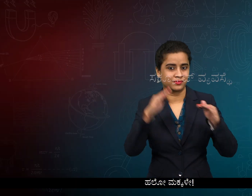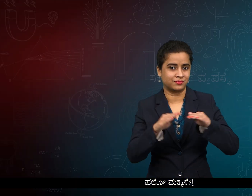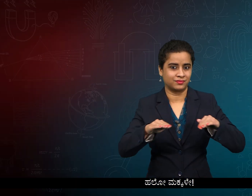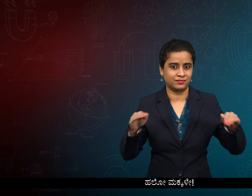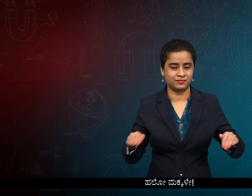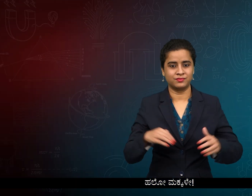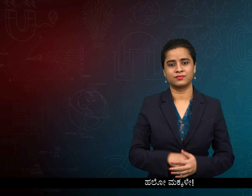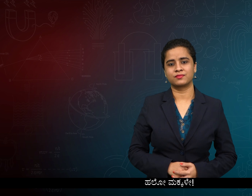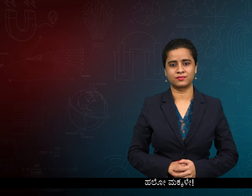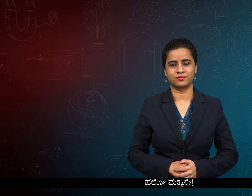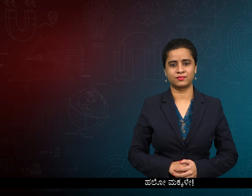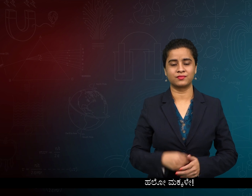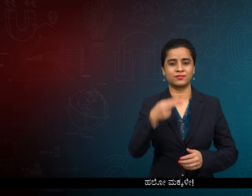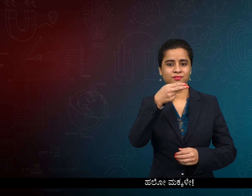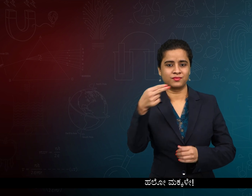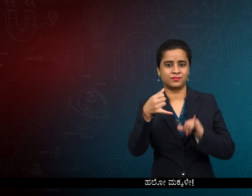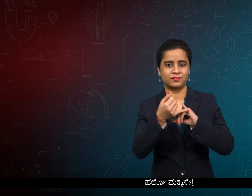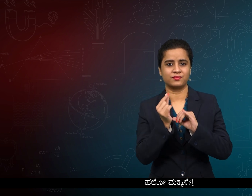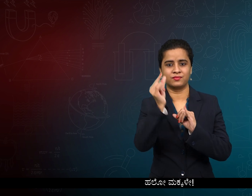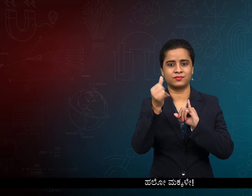ಹಲೋ ಮಕ್ಕಳೇ,